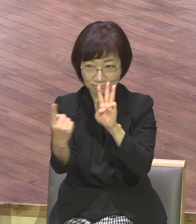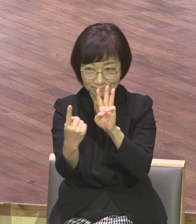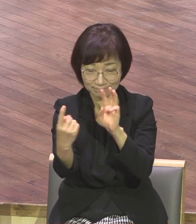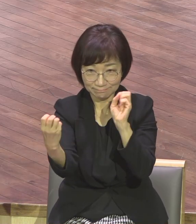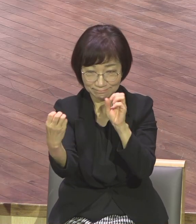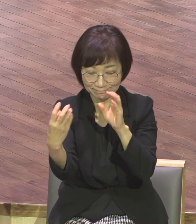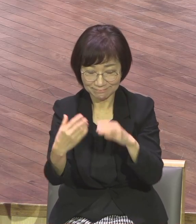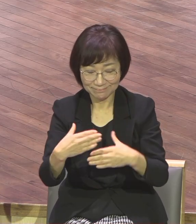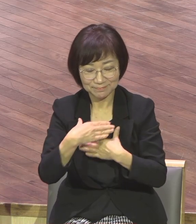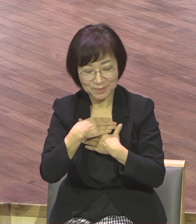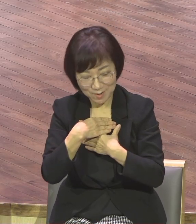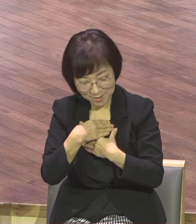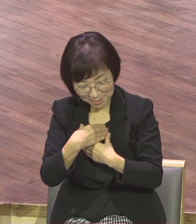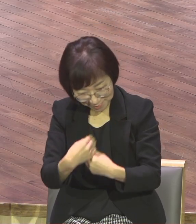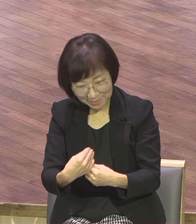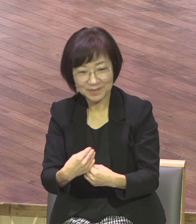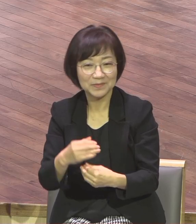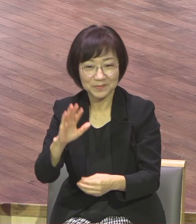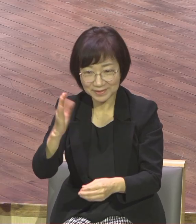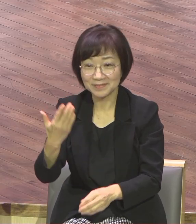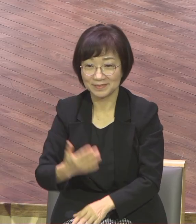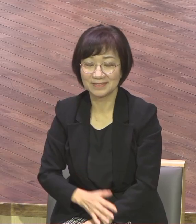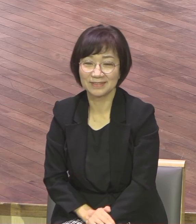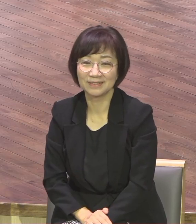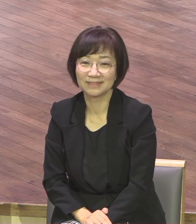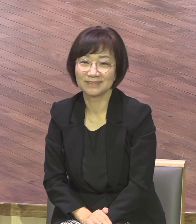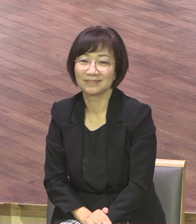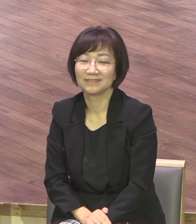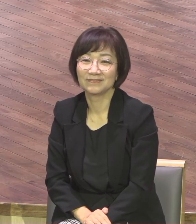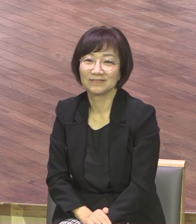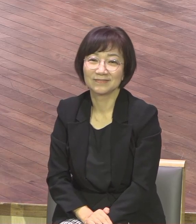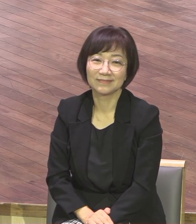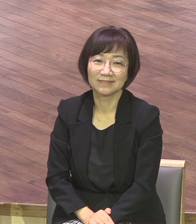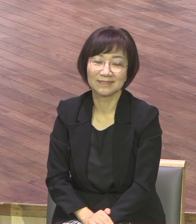갈 수 있다. 그런 말씀이죠.